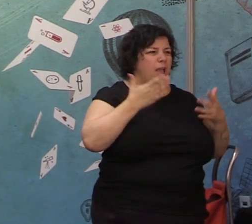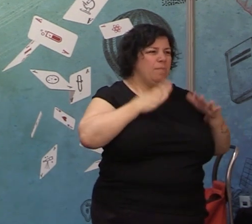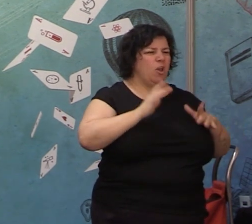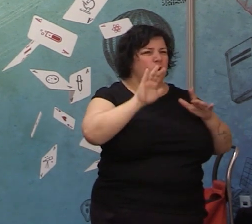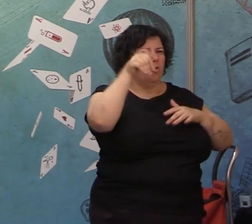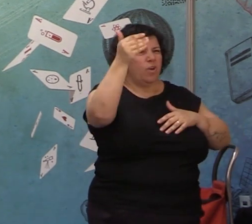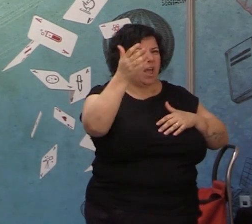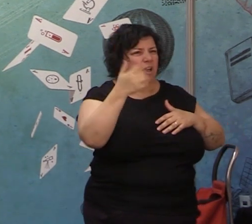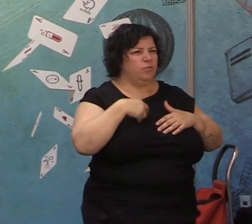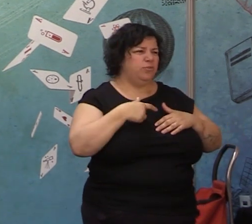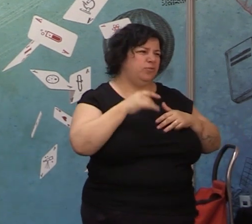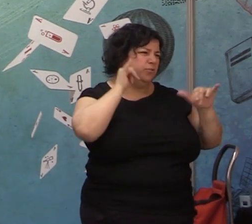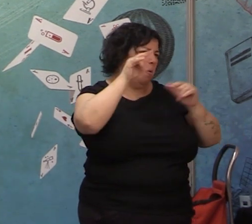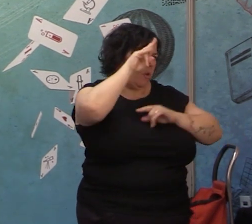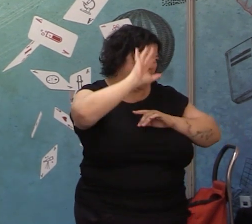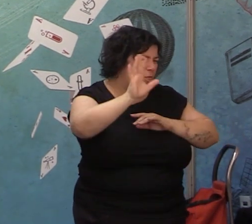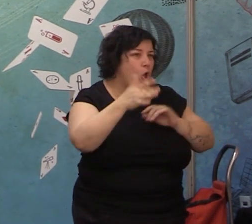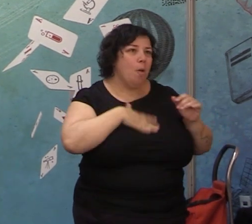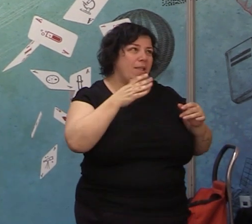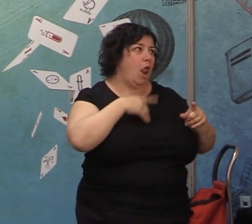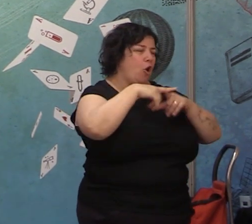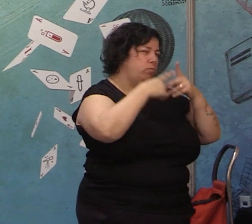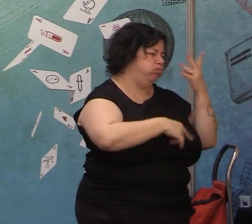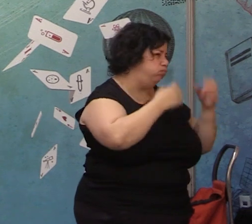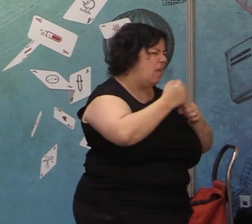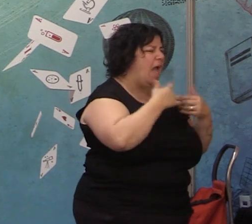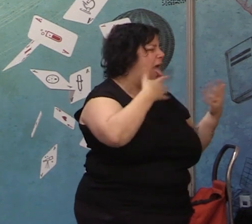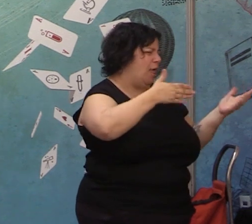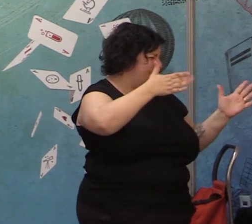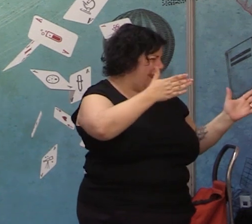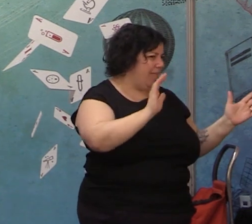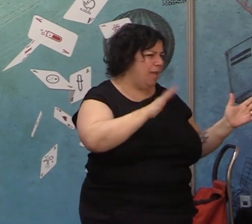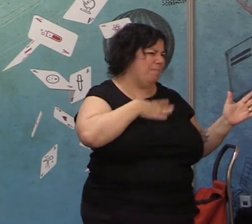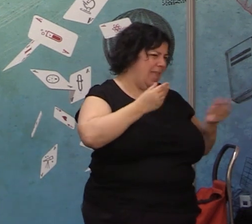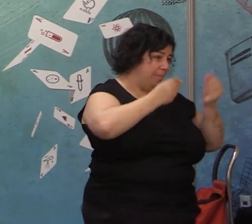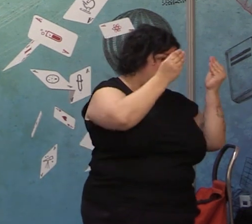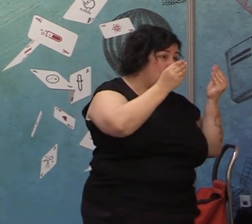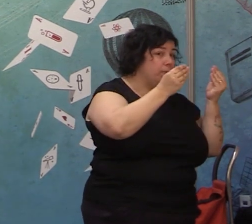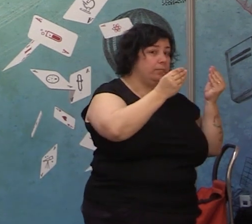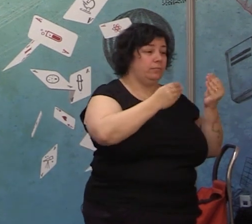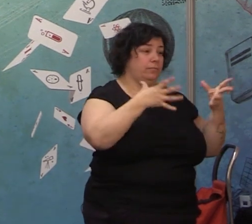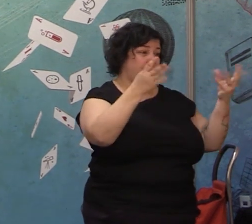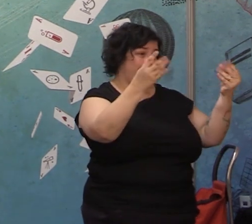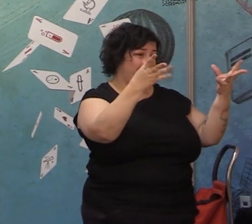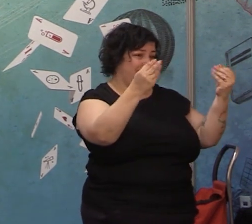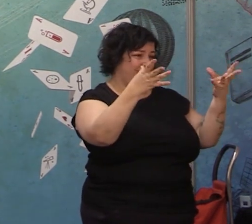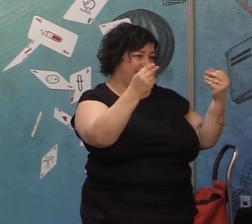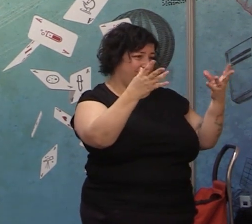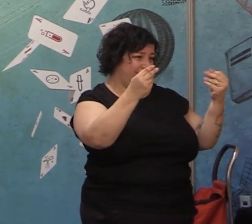preocupar a nadie. Y mañana tengo muchas cosas que hacer, seguramente no sea nada. Y eso pasa